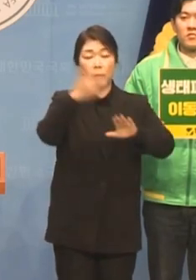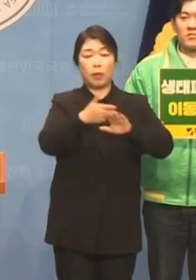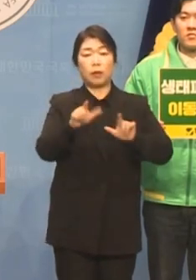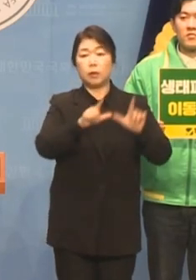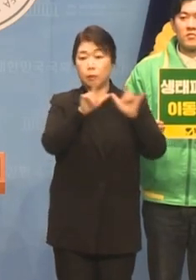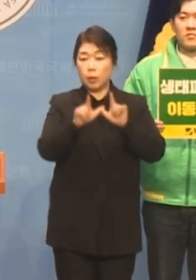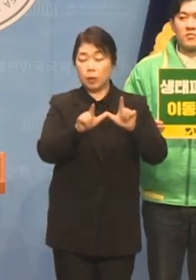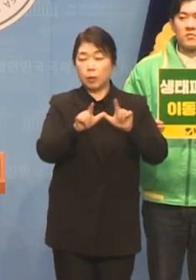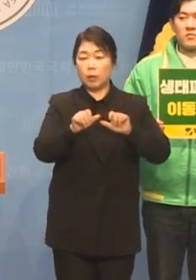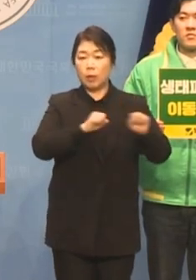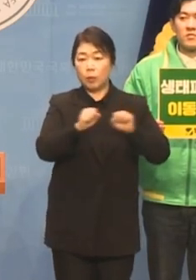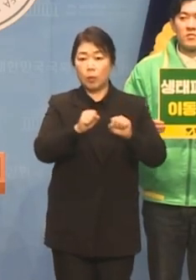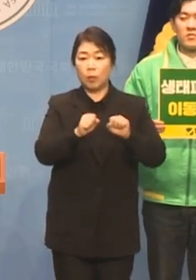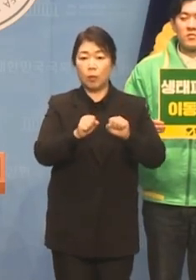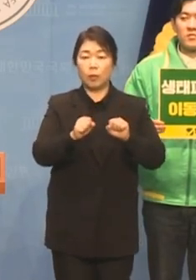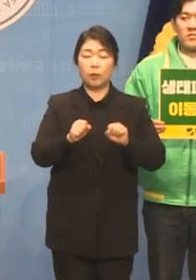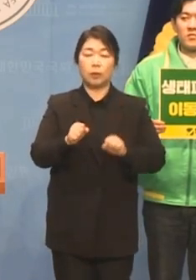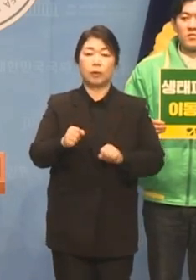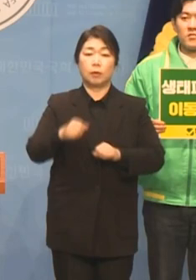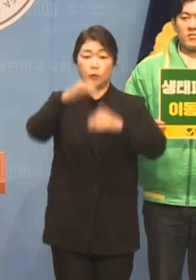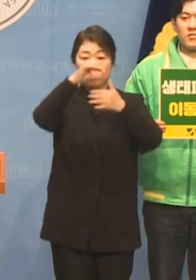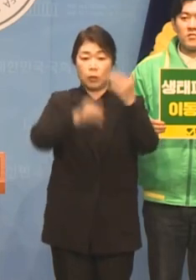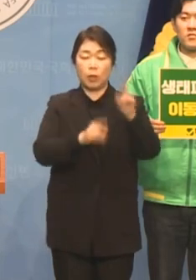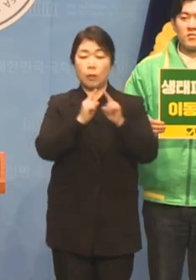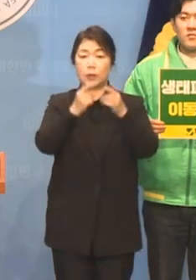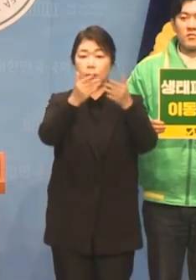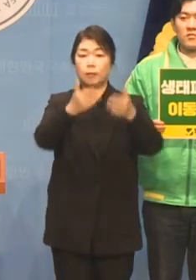희음 집행 위원님 순서대로 발언해